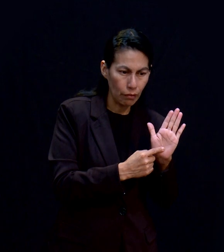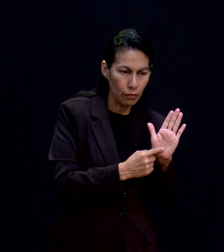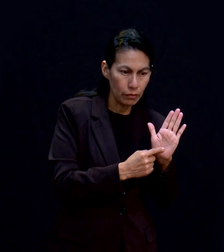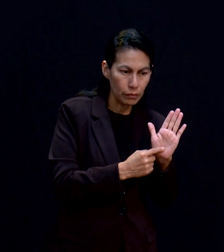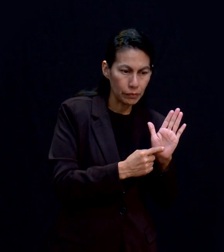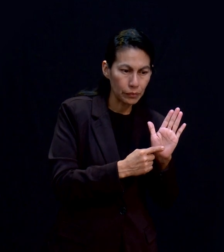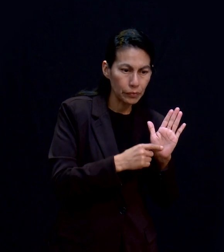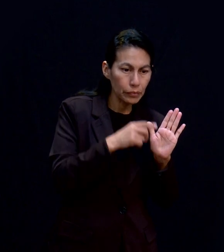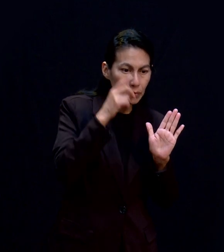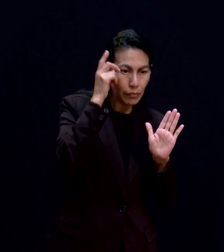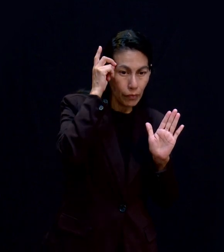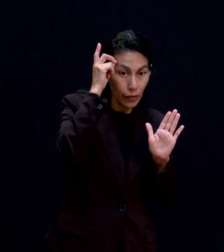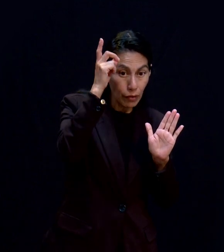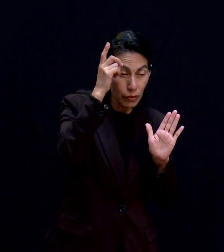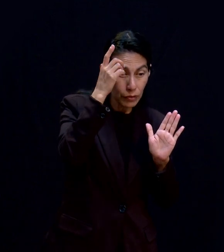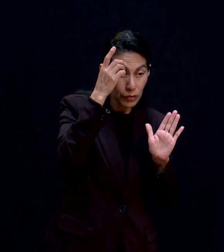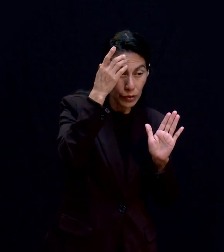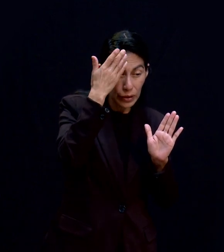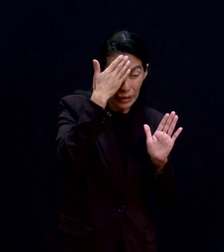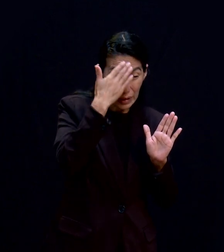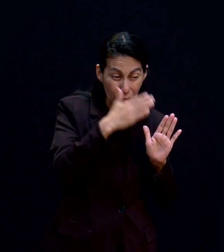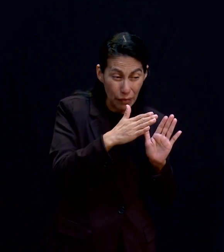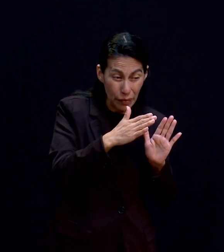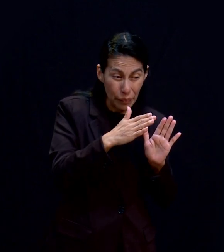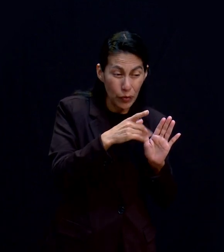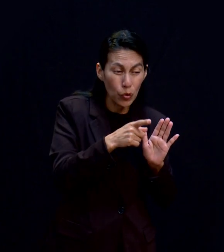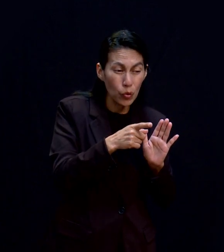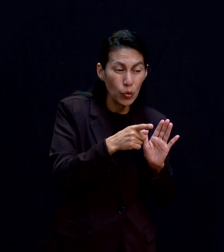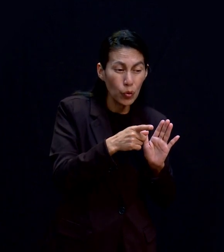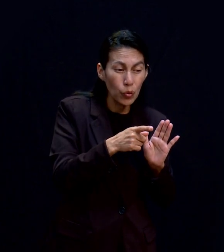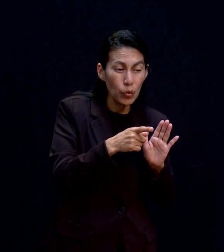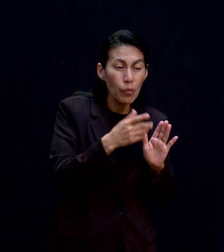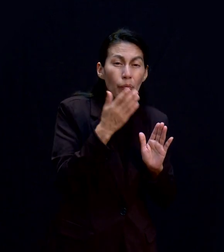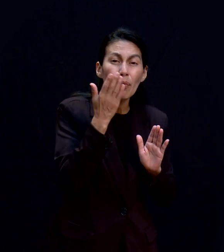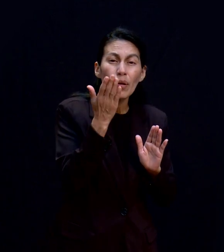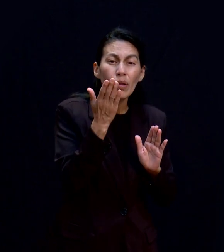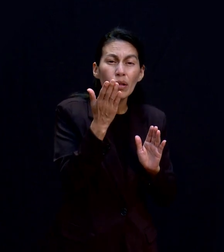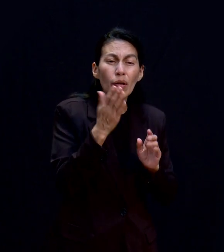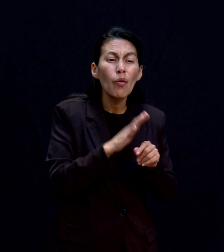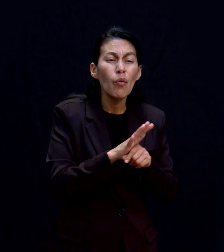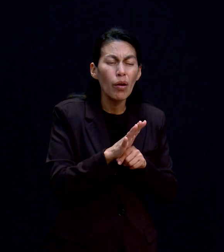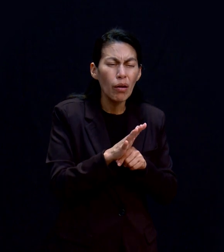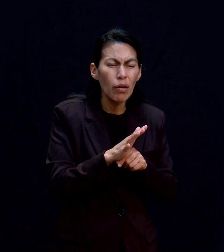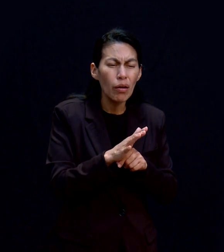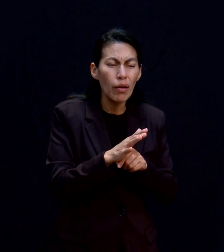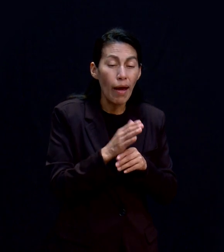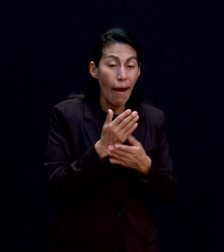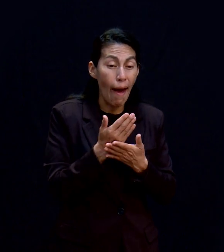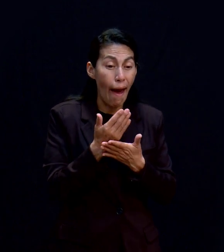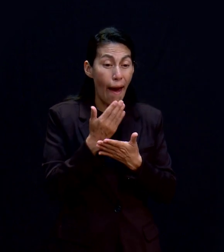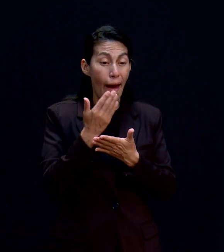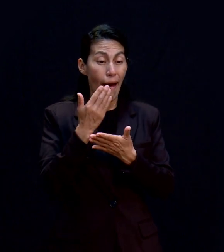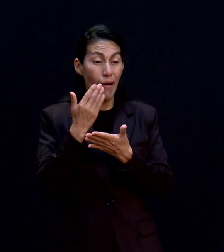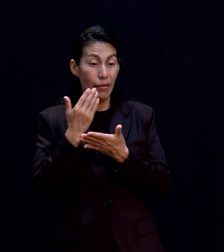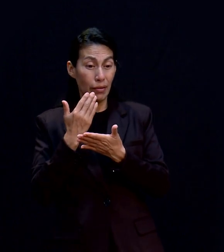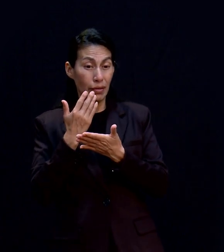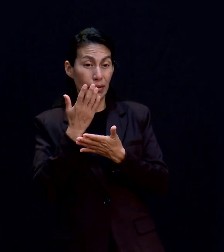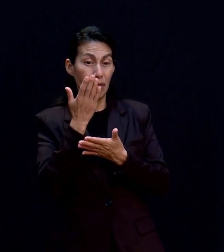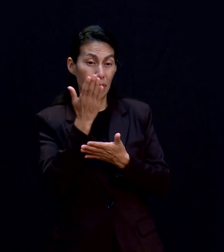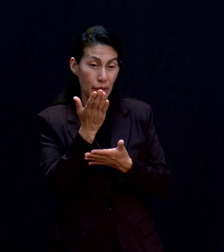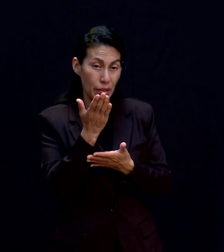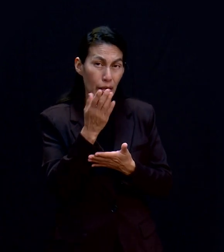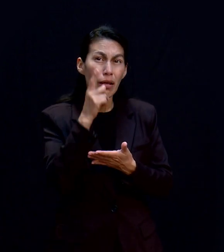dios sabe lo que le vas a pedir aún antes de que se tus labios se muevan porque él